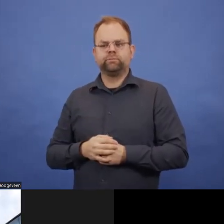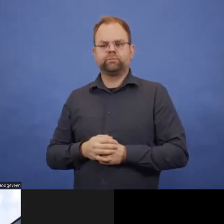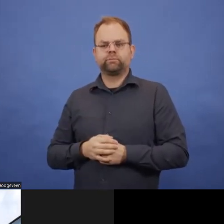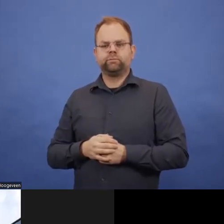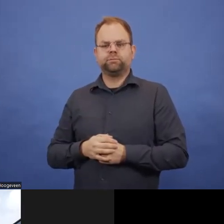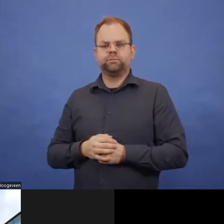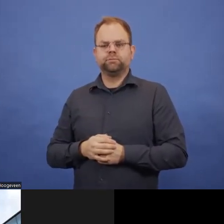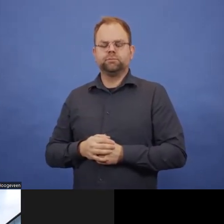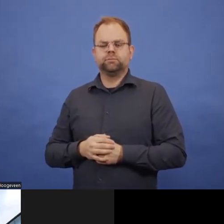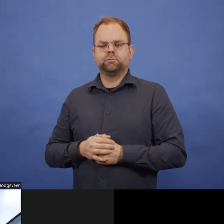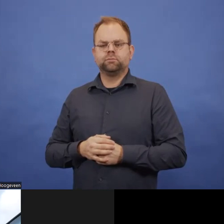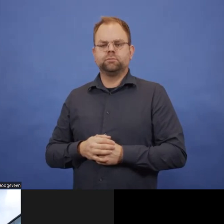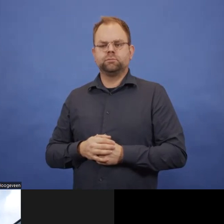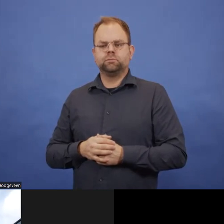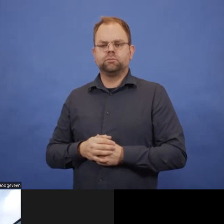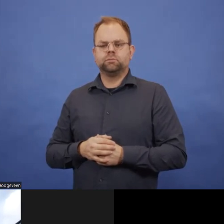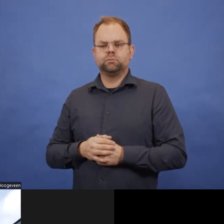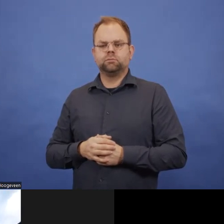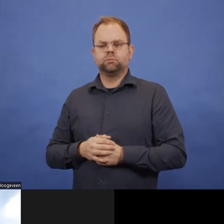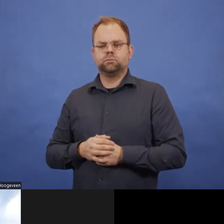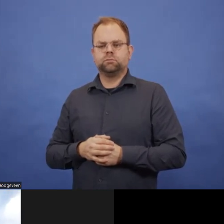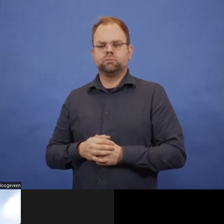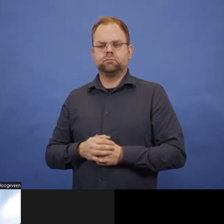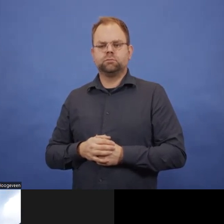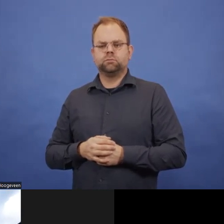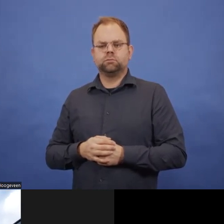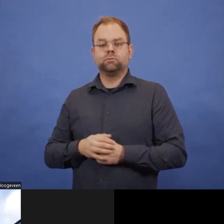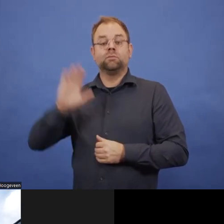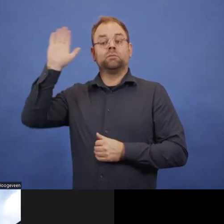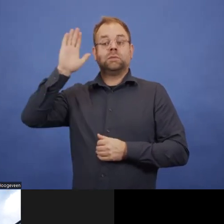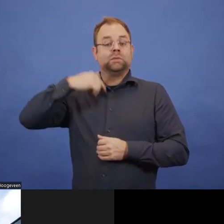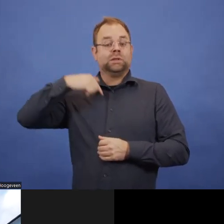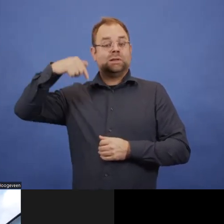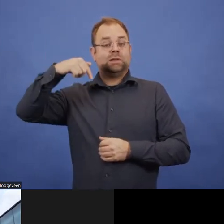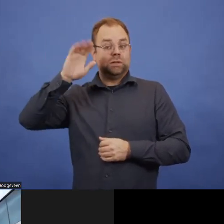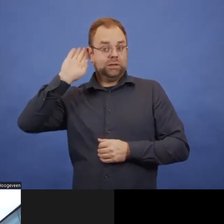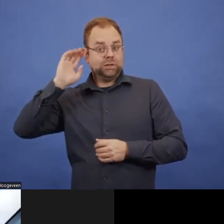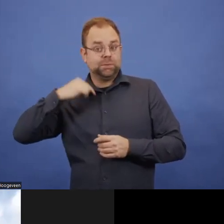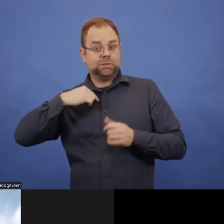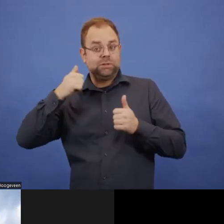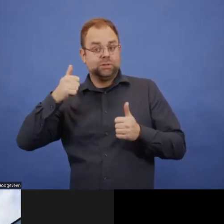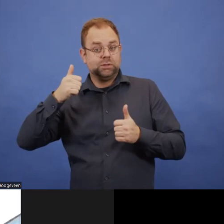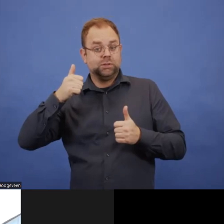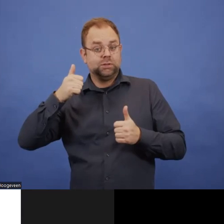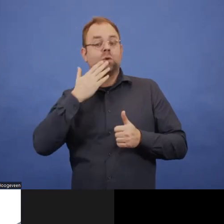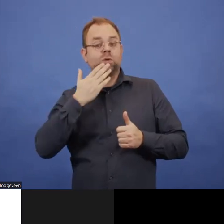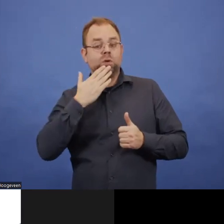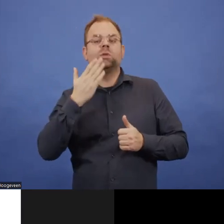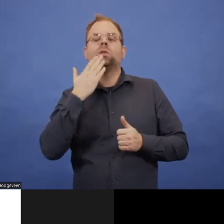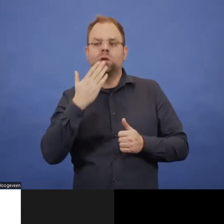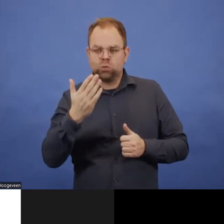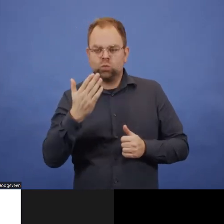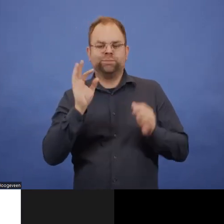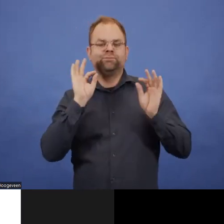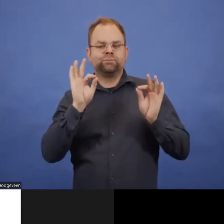Muchísimas gracias, Ahmed. y encantada de conocerte.